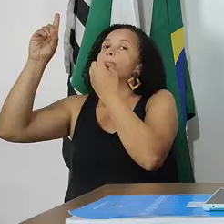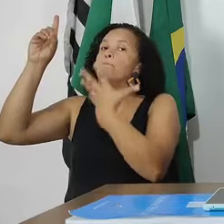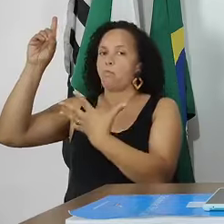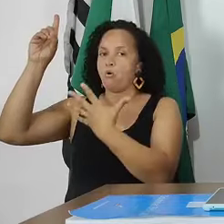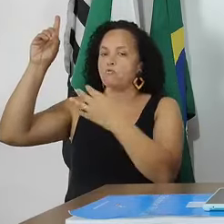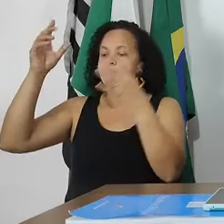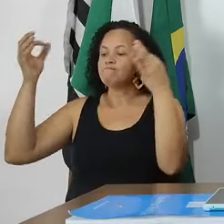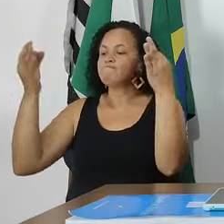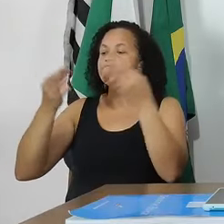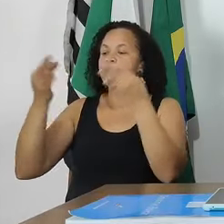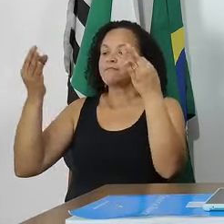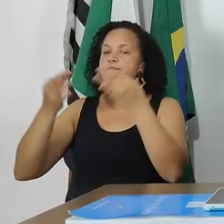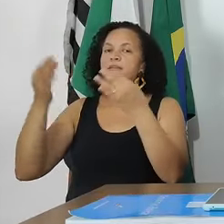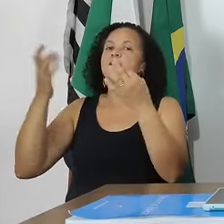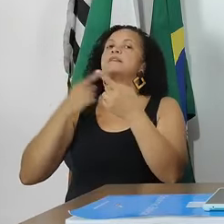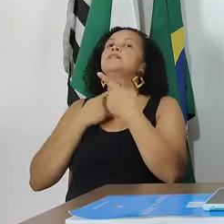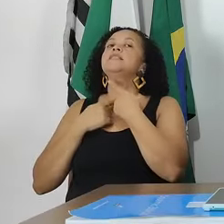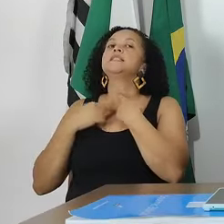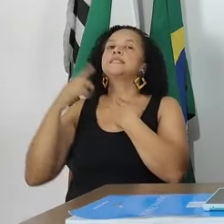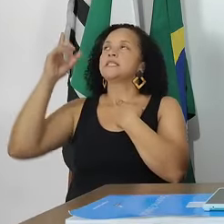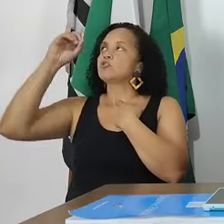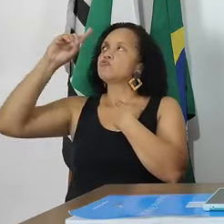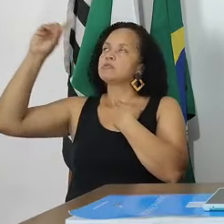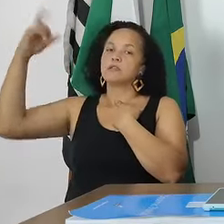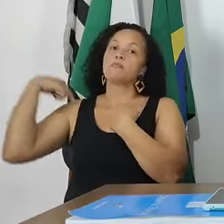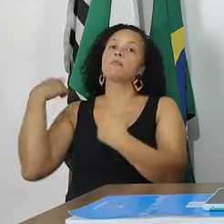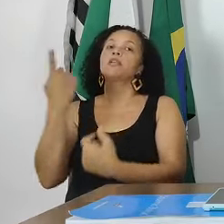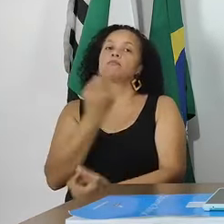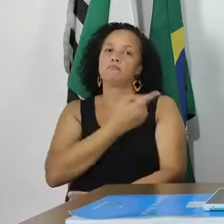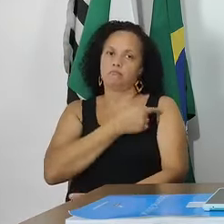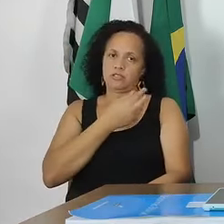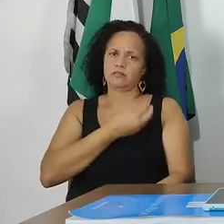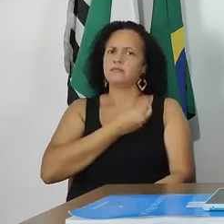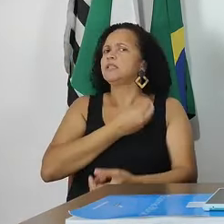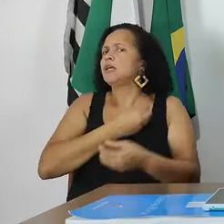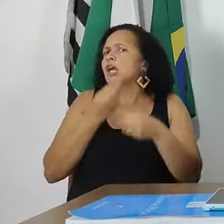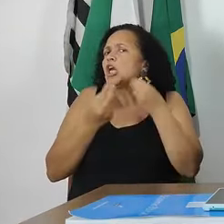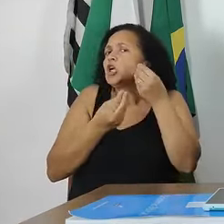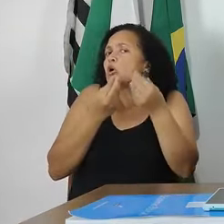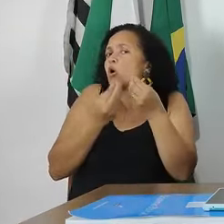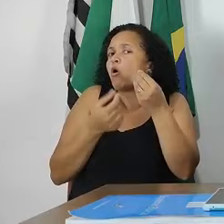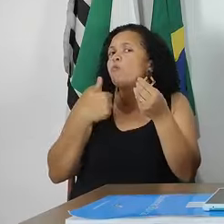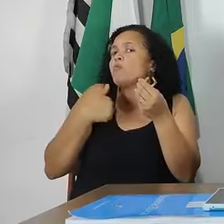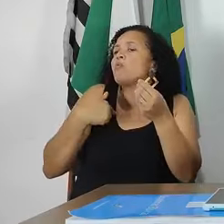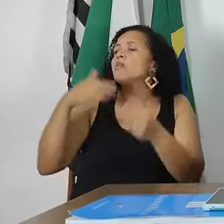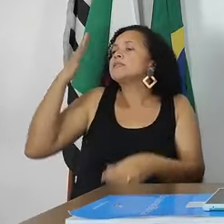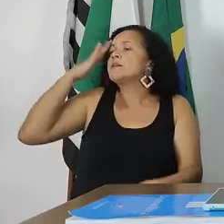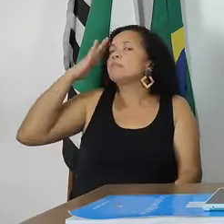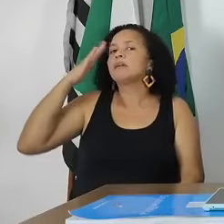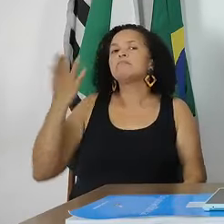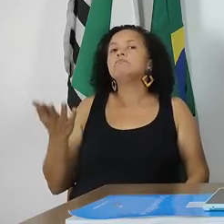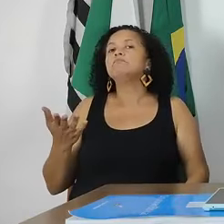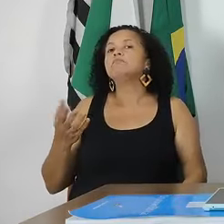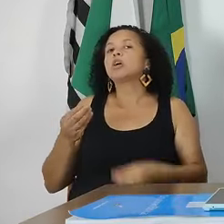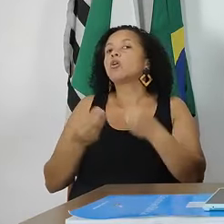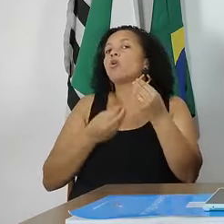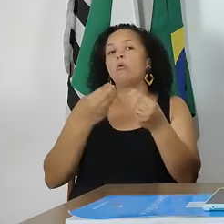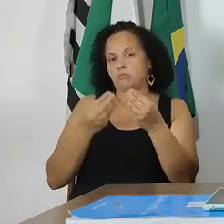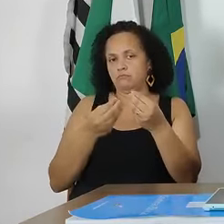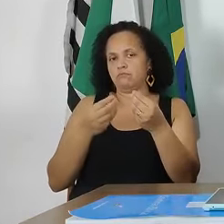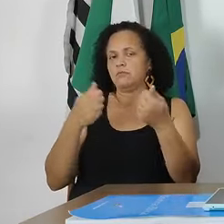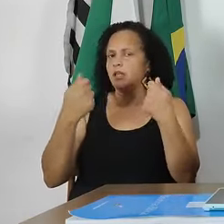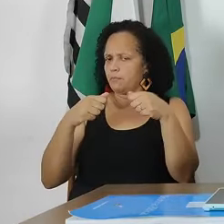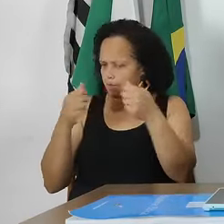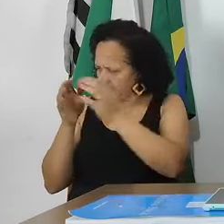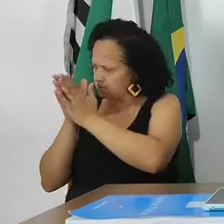vontade de Deus para a minha vida? Né? Por quê? Como que eu vou saber? Através da palavra. Eu vou ter que buscar na palavra, eu